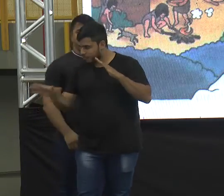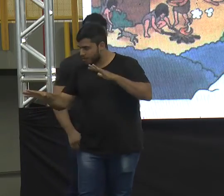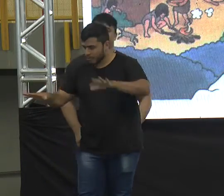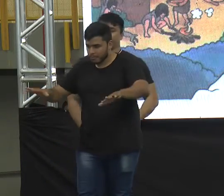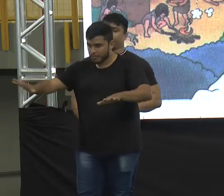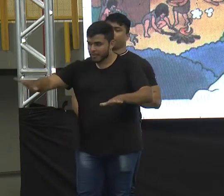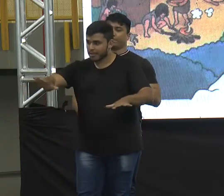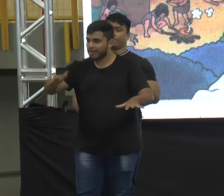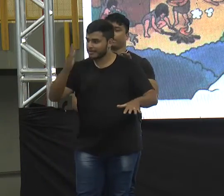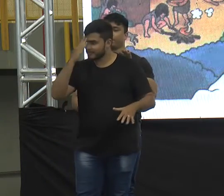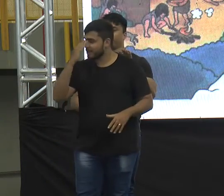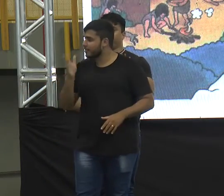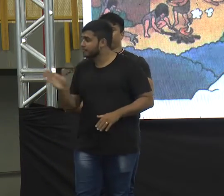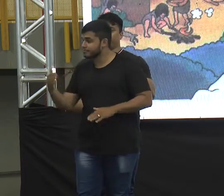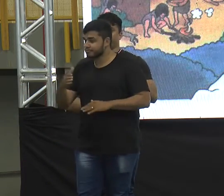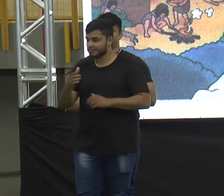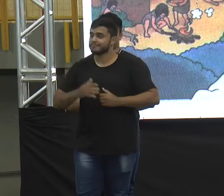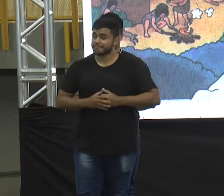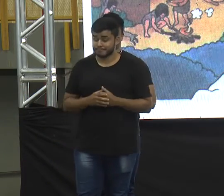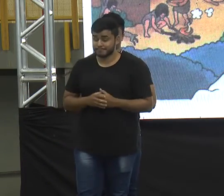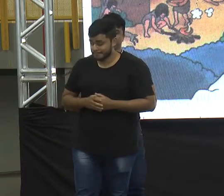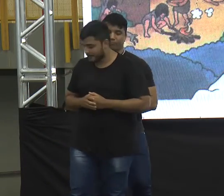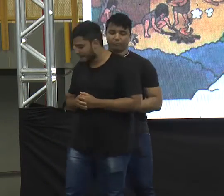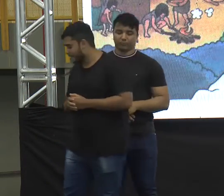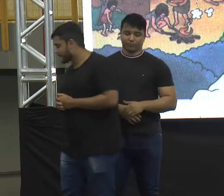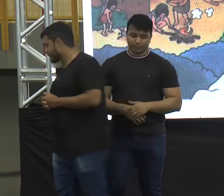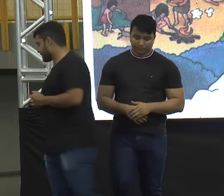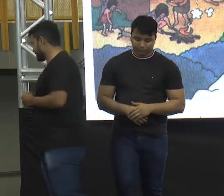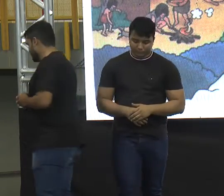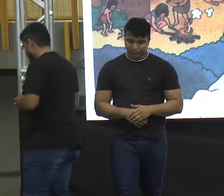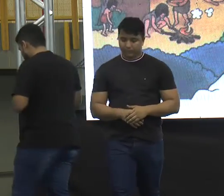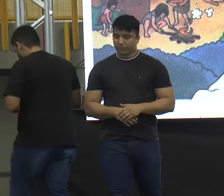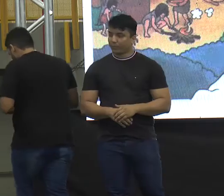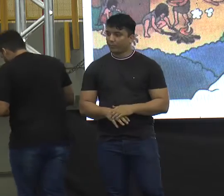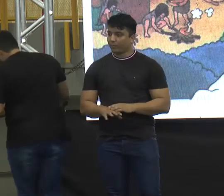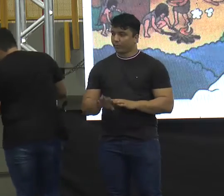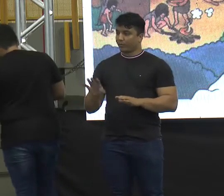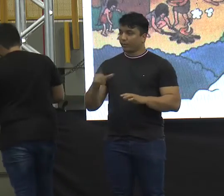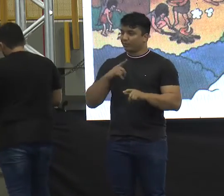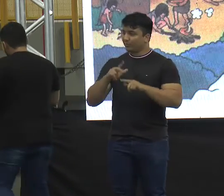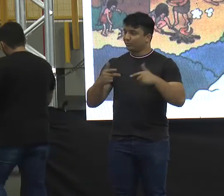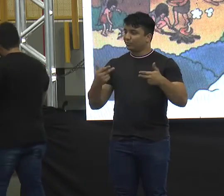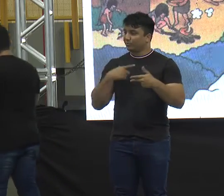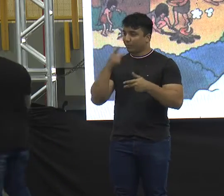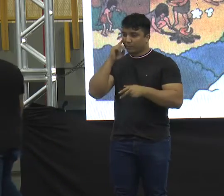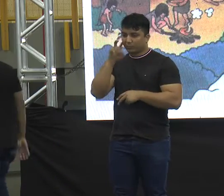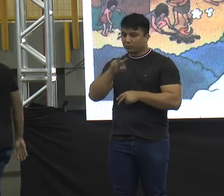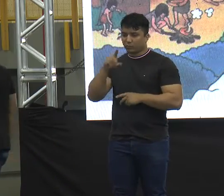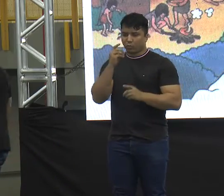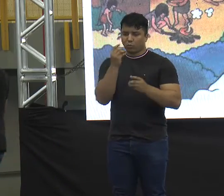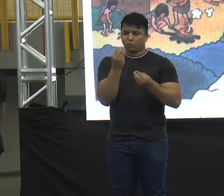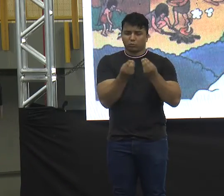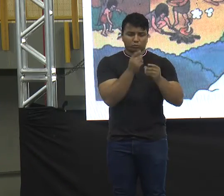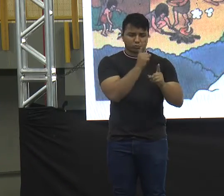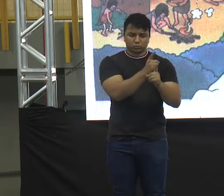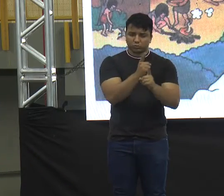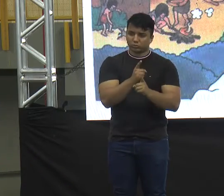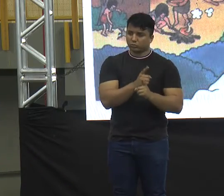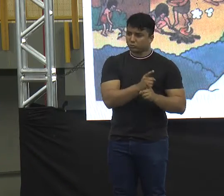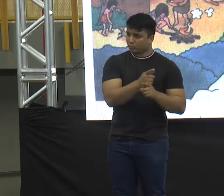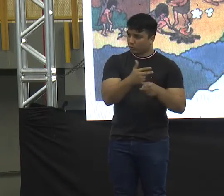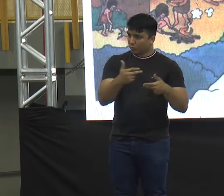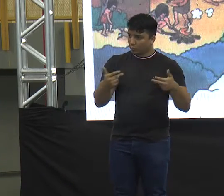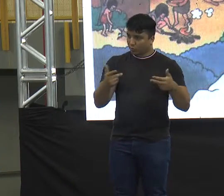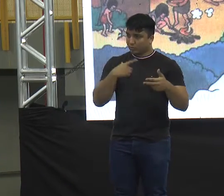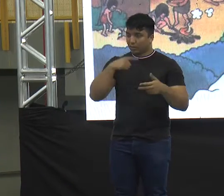vezes não vai ser uma dificuldade visual que vai impedir que você determine onde estão as coisas, que